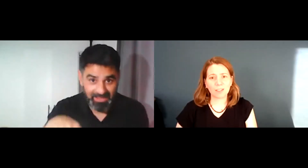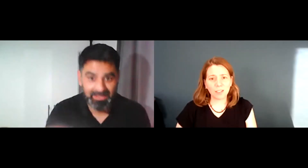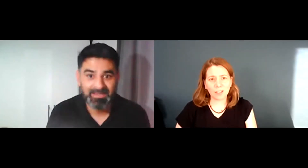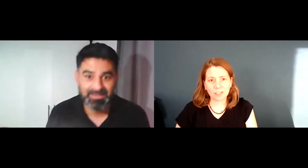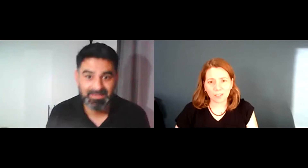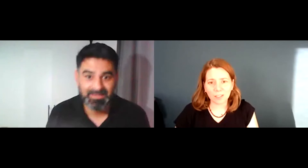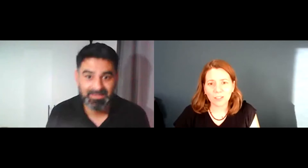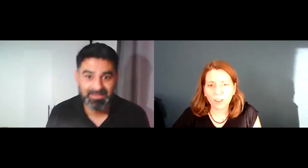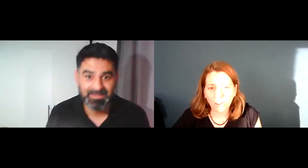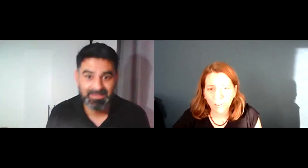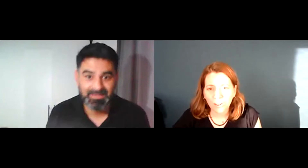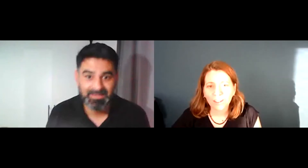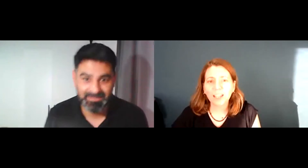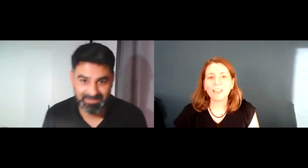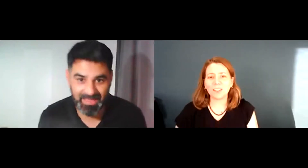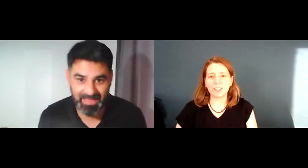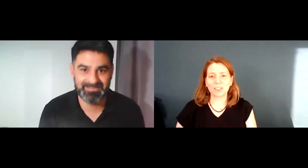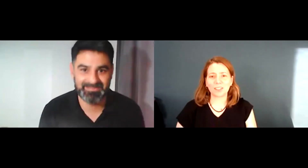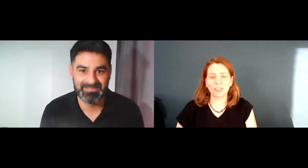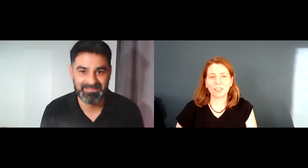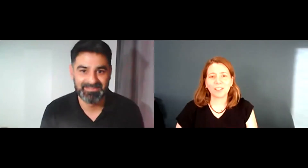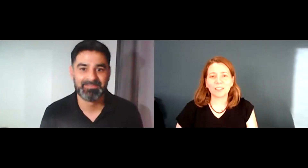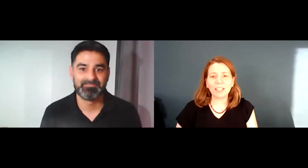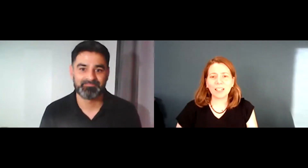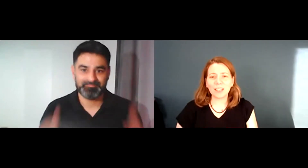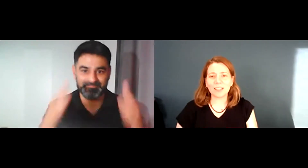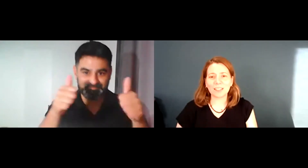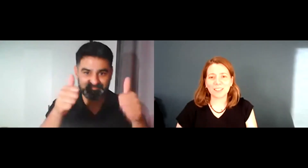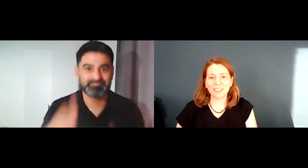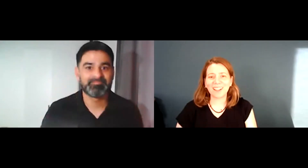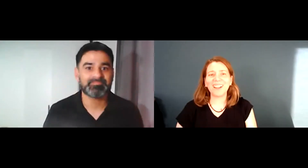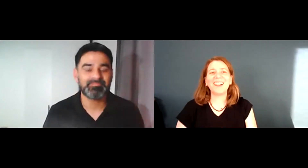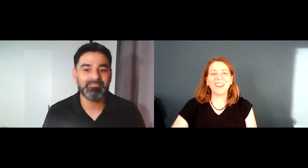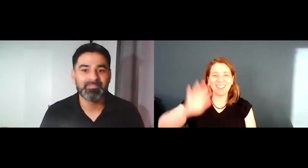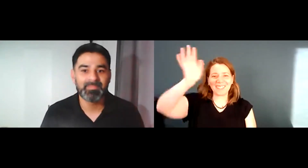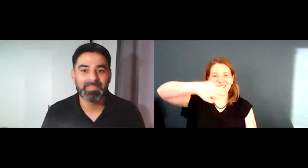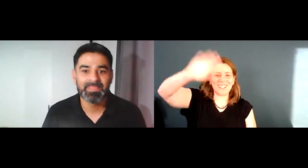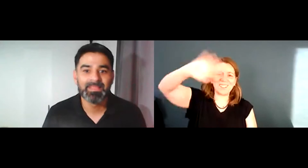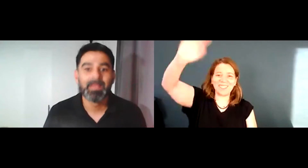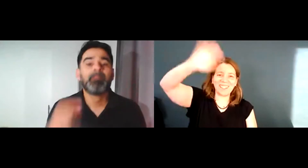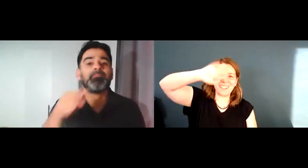Gladys. ¿Sí? Gladys. ¿Está Gladys? Ahí está, hola.